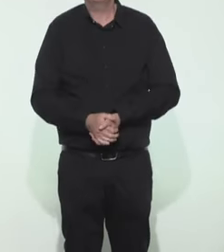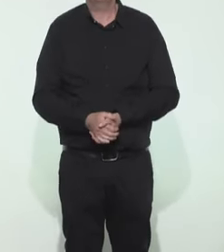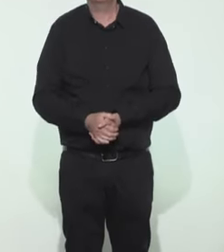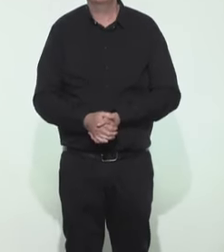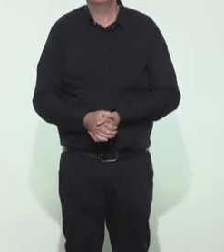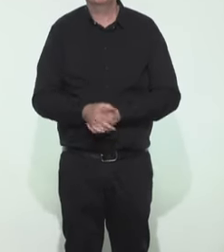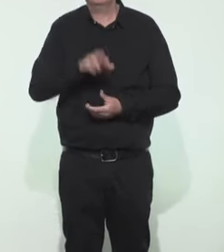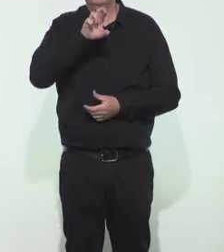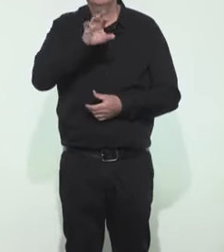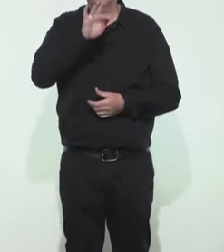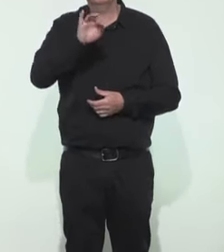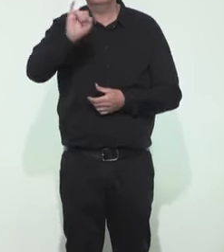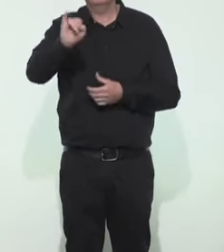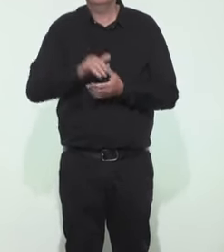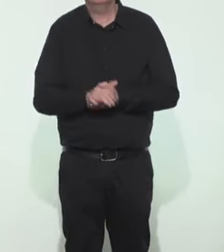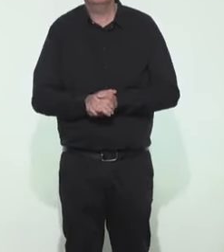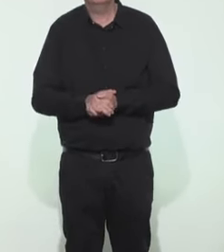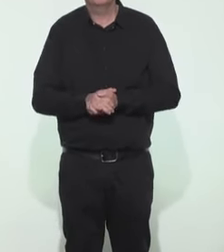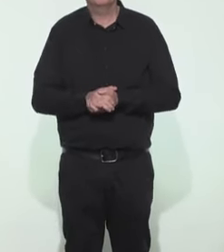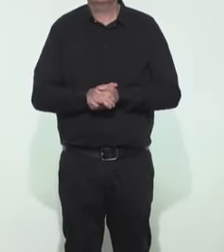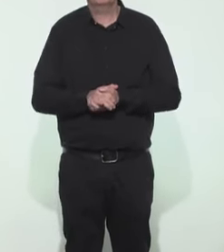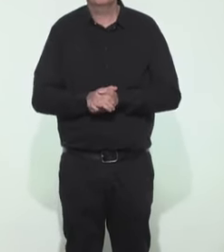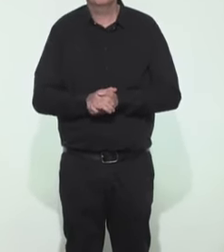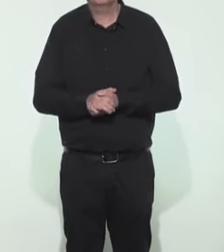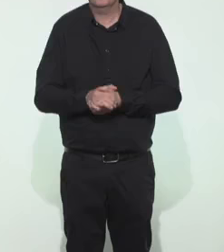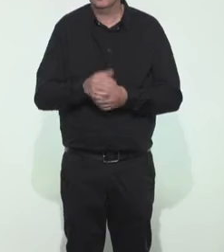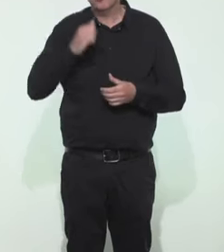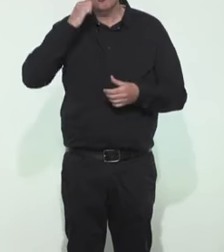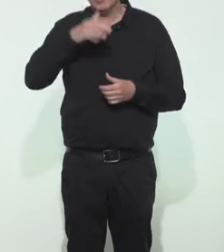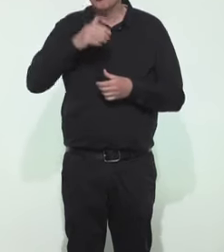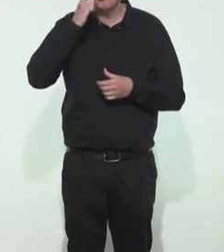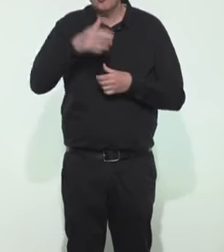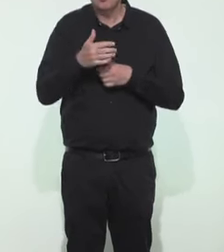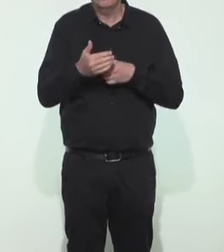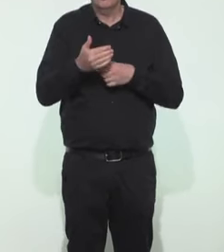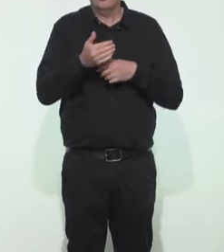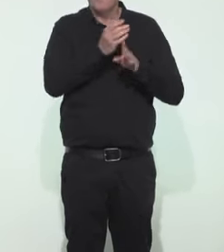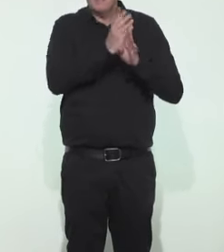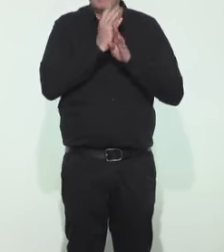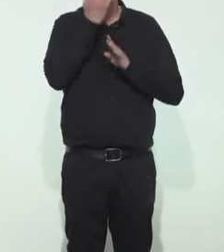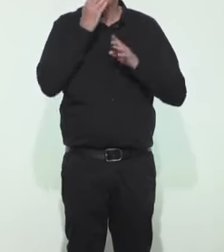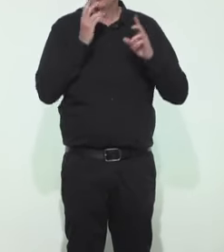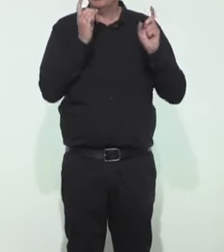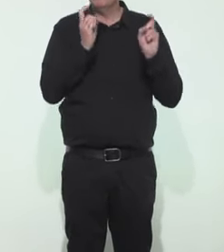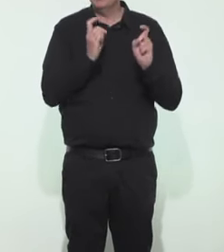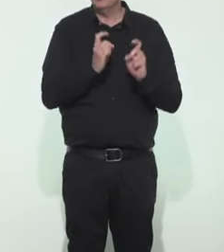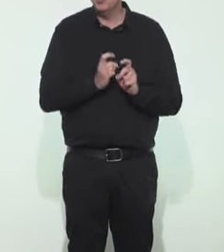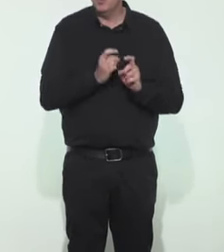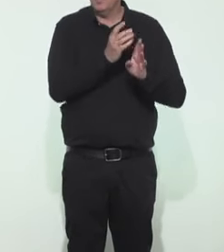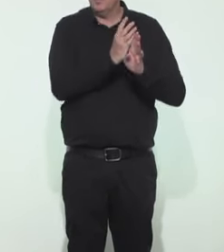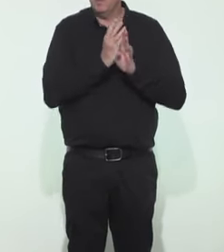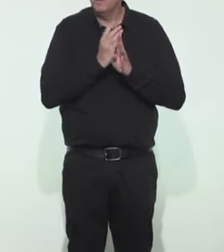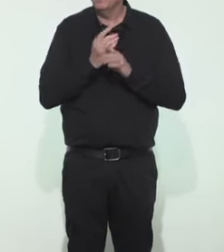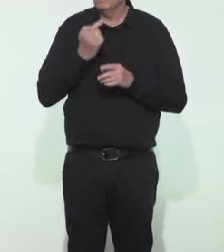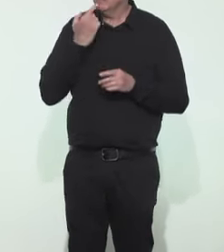rfi le solde de nouveaux patients admis chaque jour en réanimation diminue est ce que cela signifie un premier